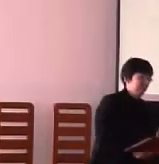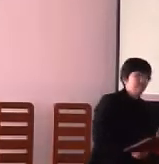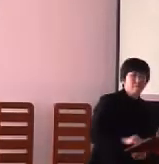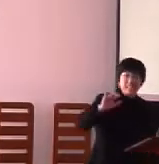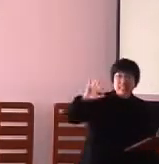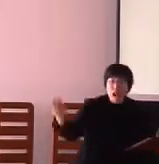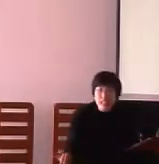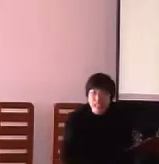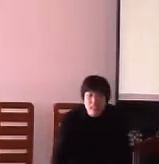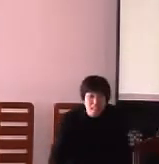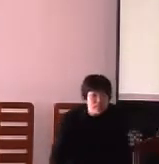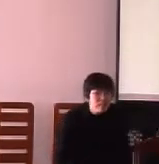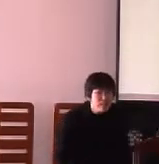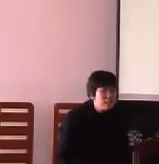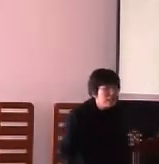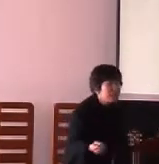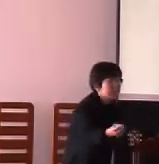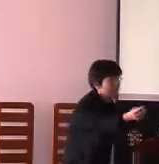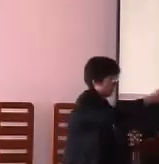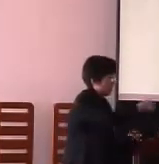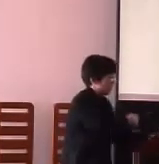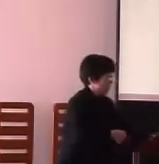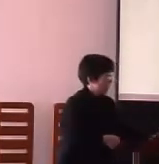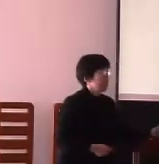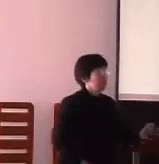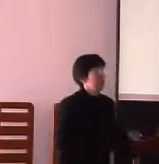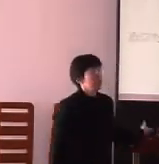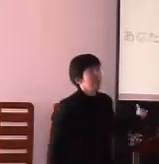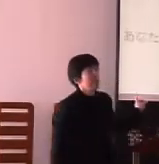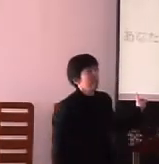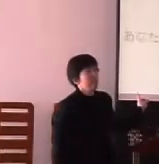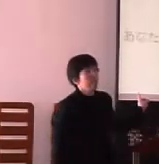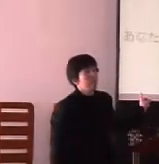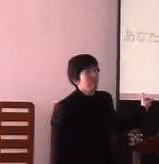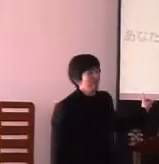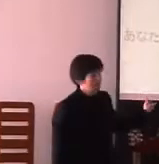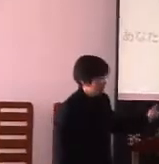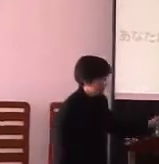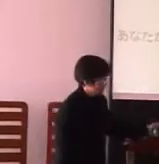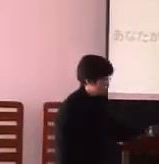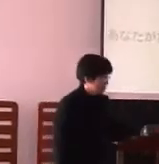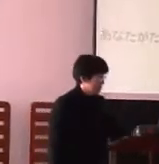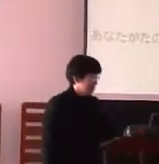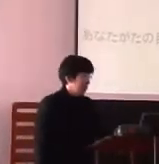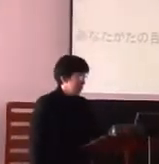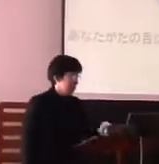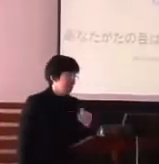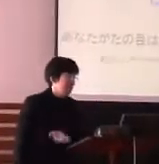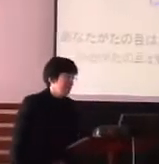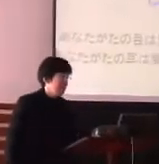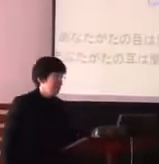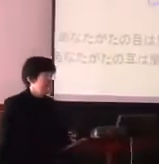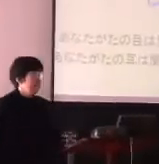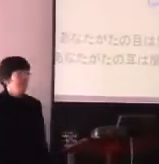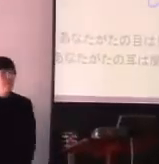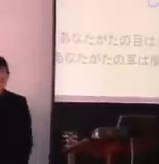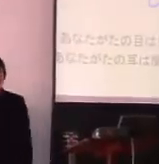あなた方の目は見ているから幸いです。あなた方の耳